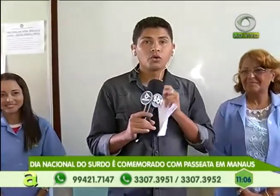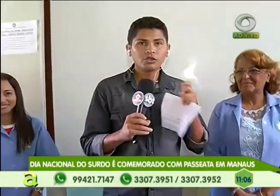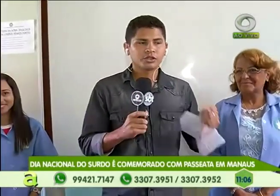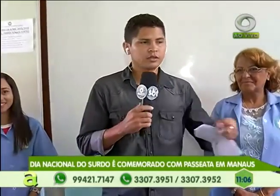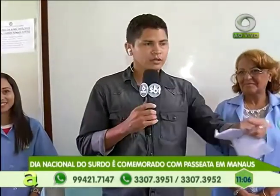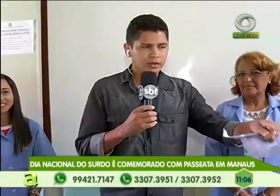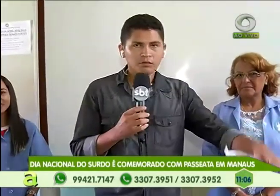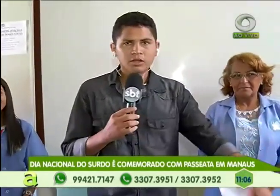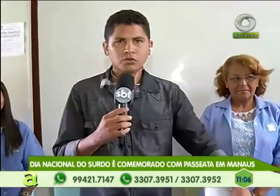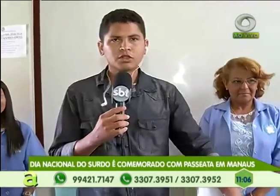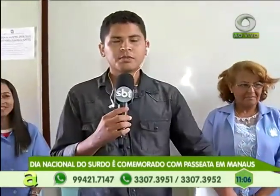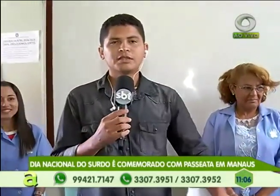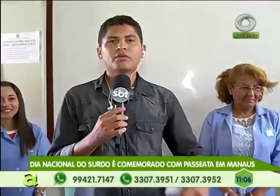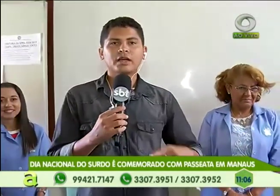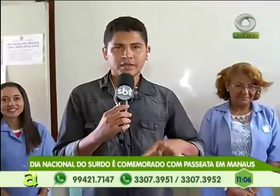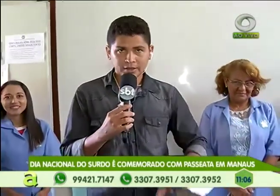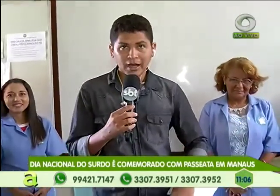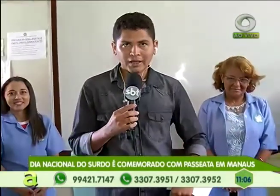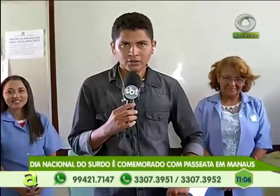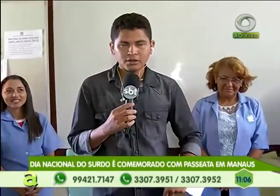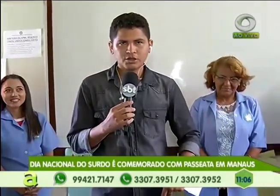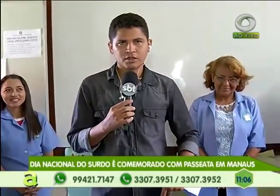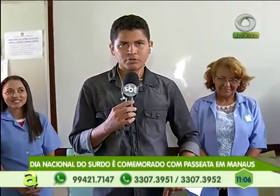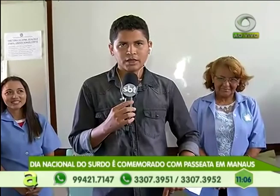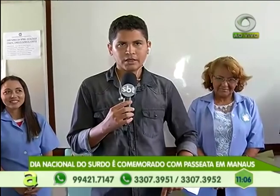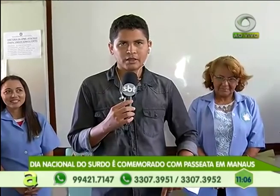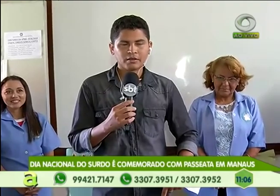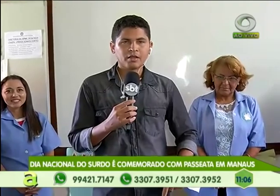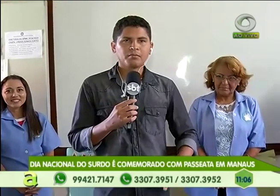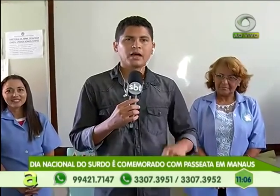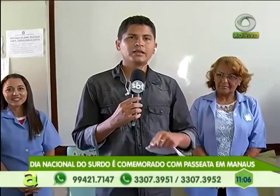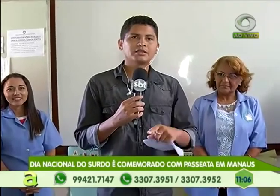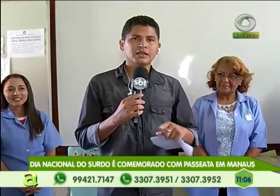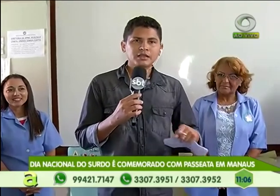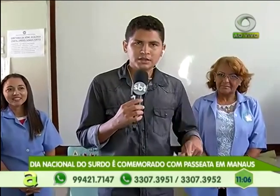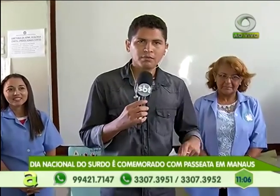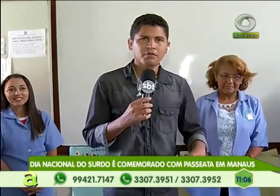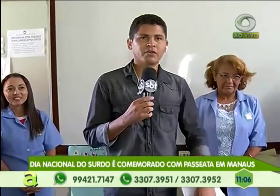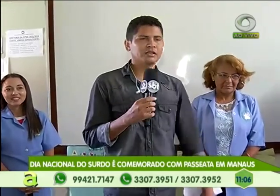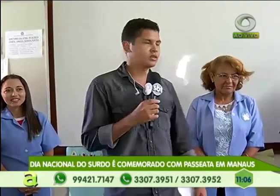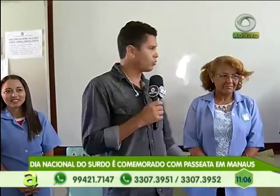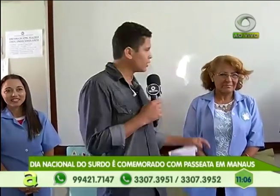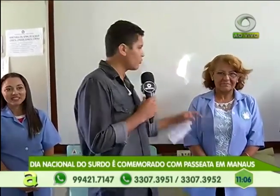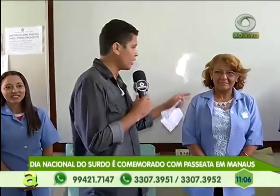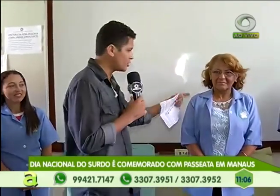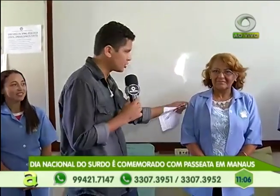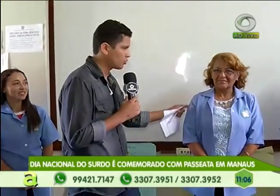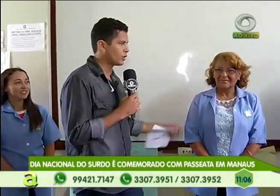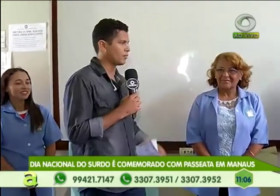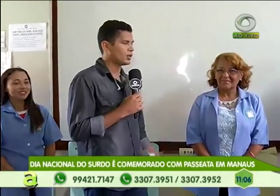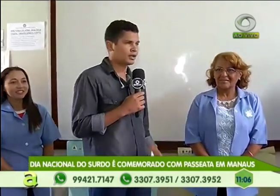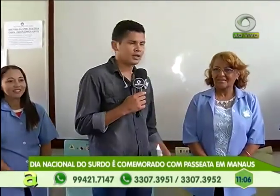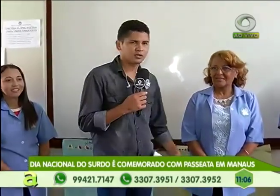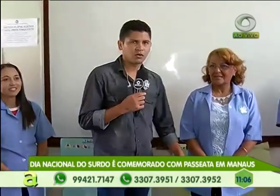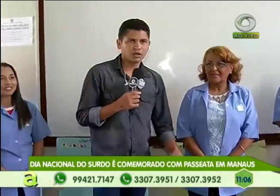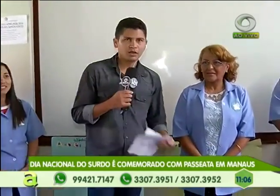hoje, tem uma escola especial que é a que nós estamos aqui, mas nem sempre foi assim. Eu estou aqui com a gestora da Escola